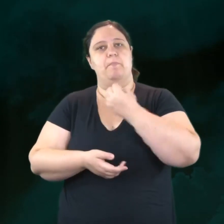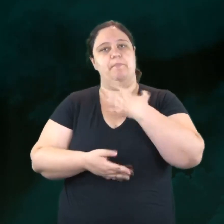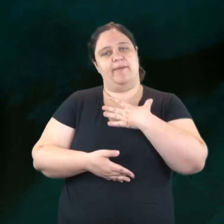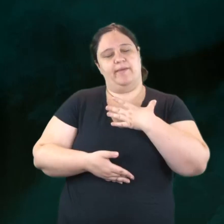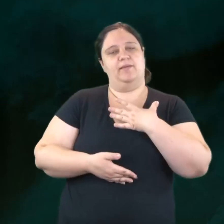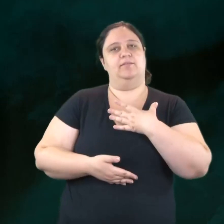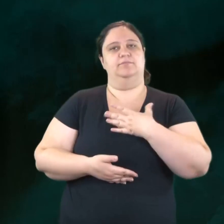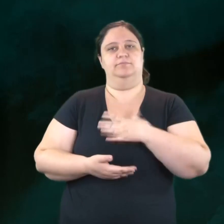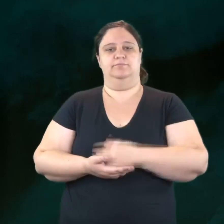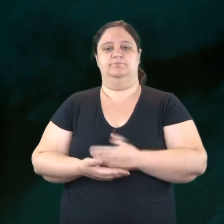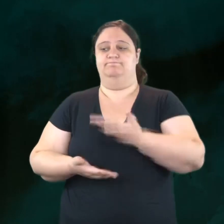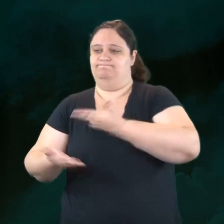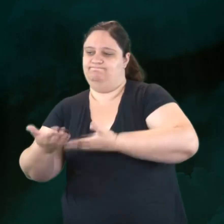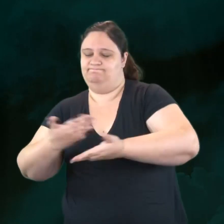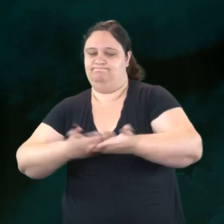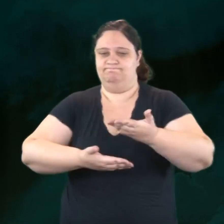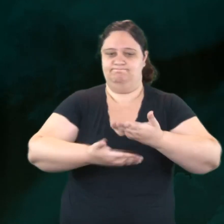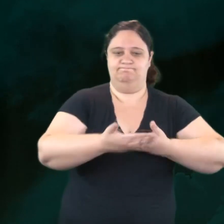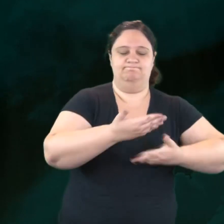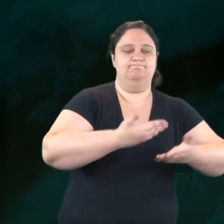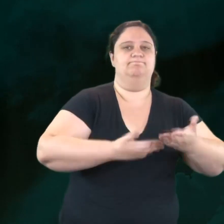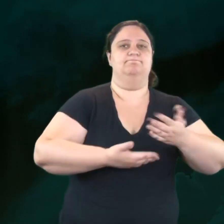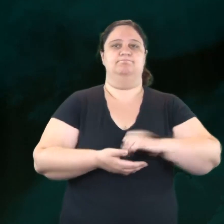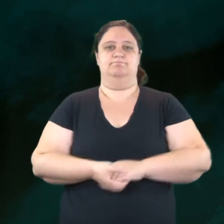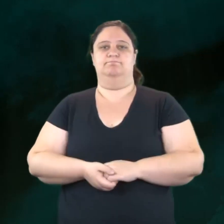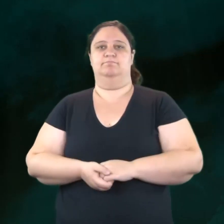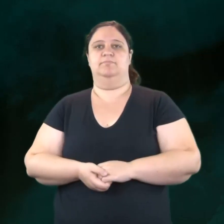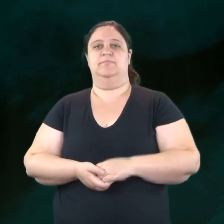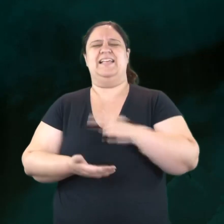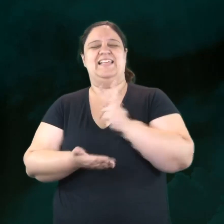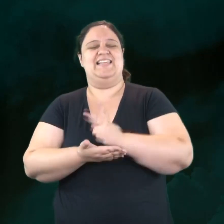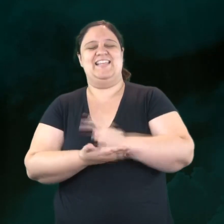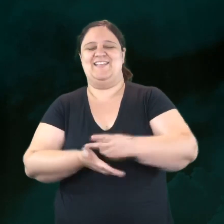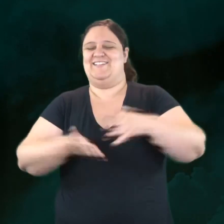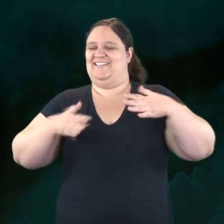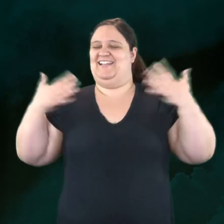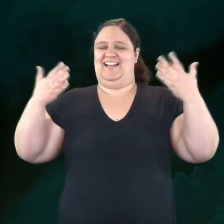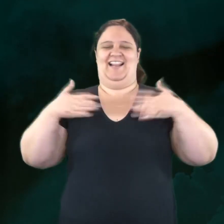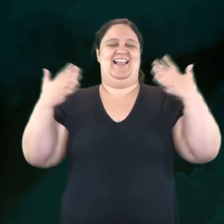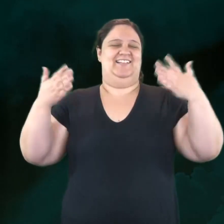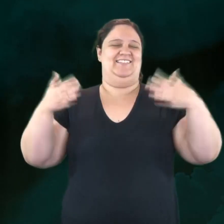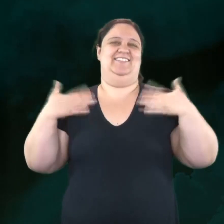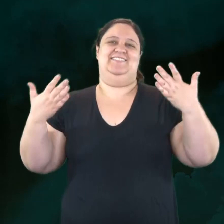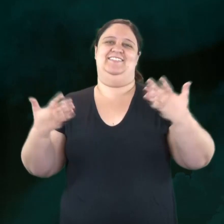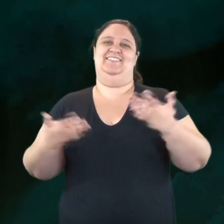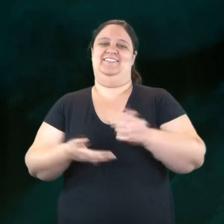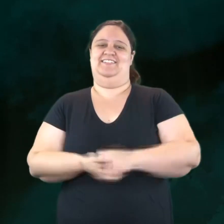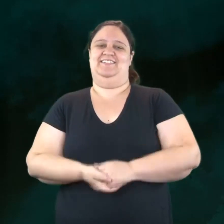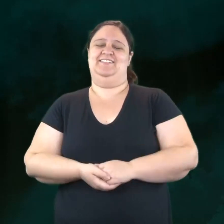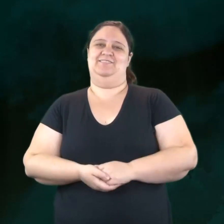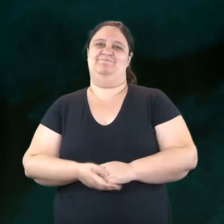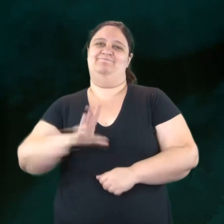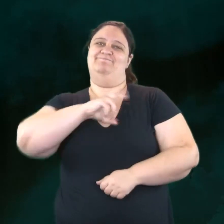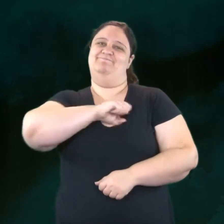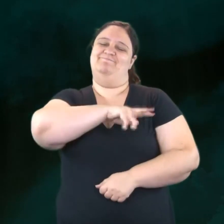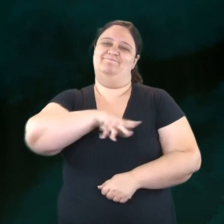a sociedade de Tessalônica. Regozijai-vos sempre, queridos irmãos,